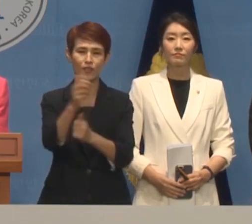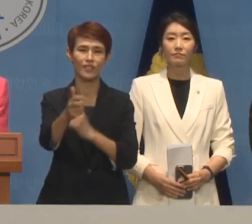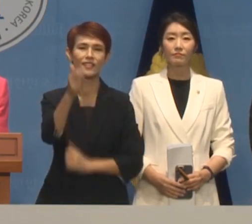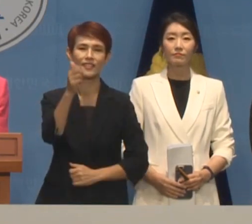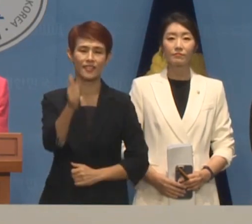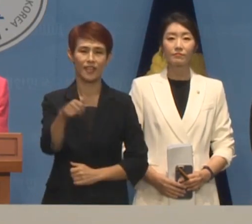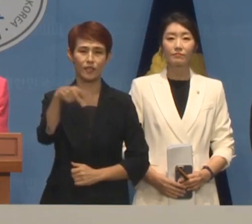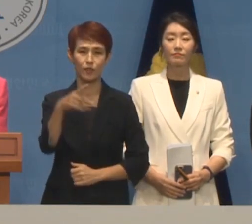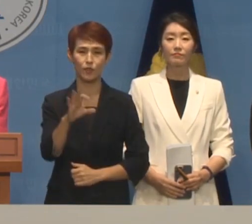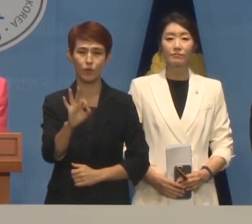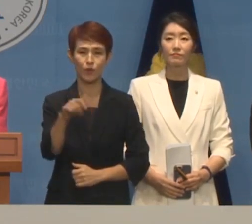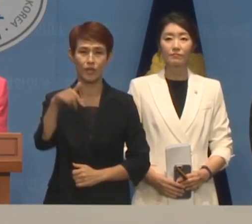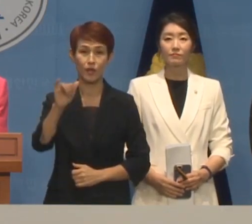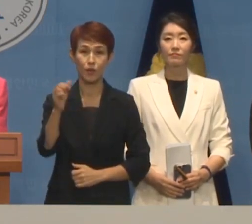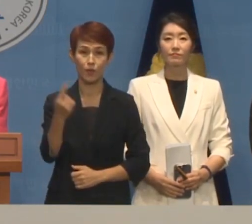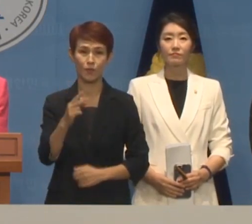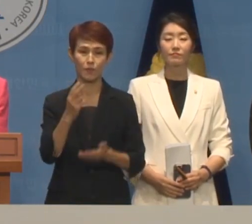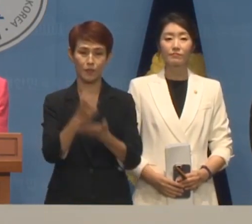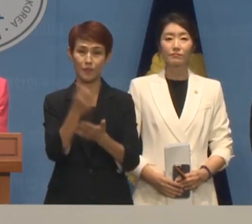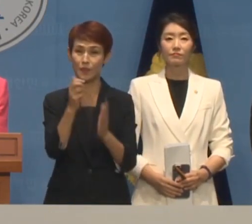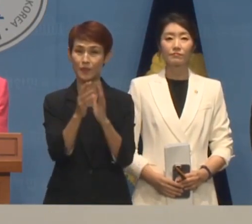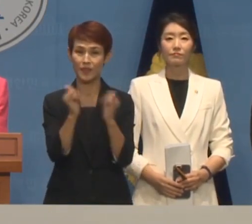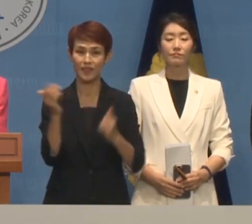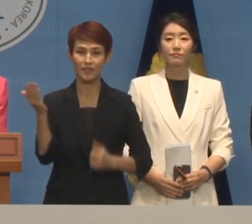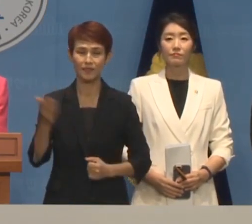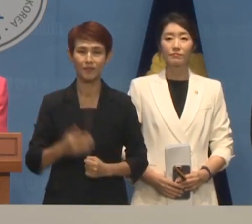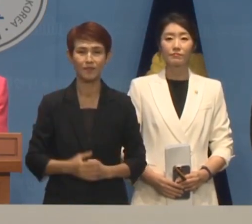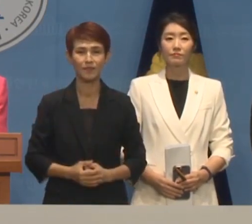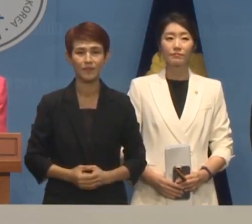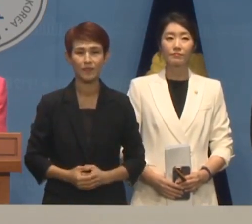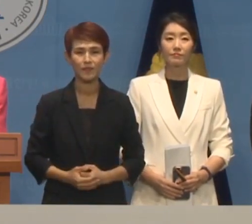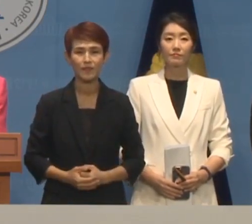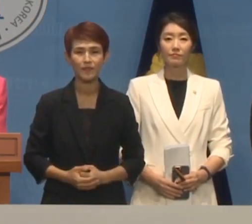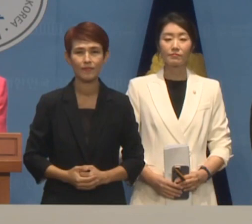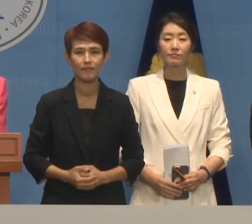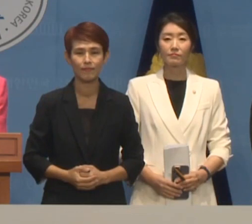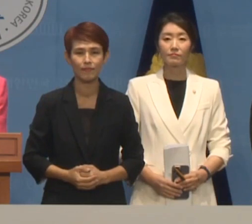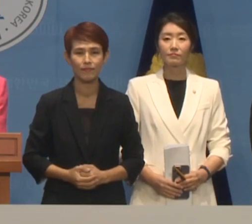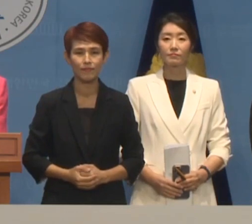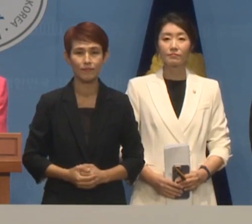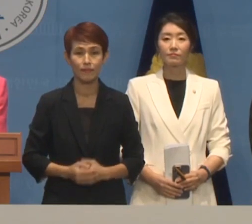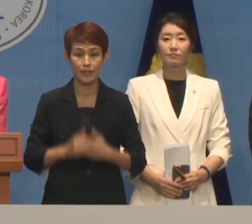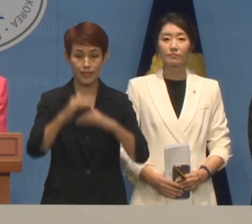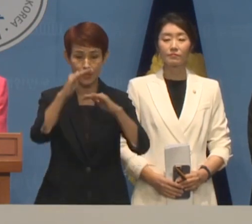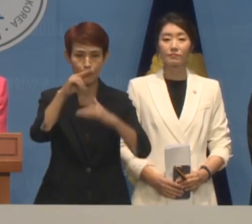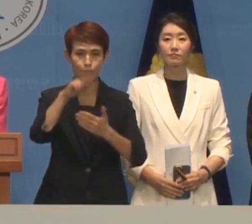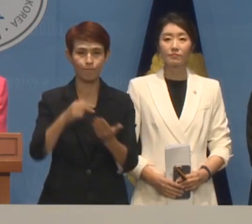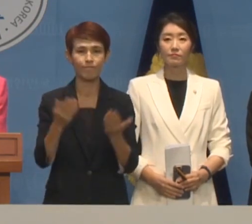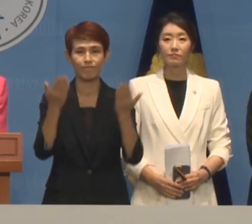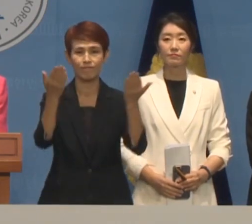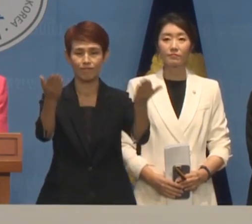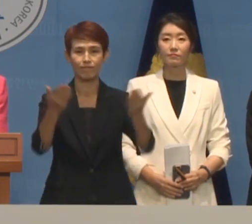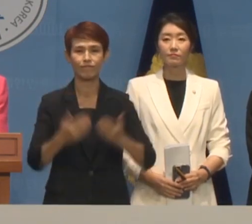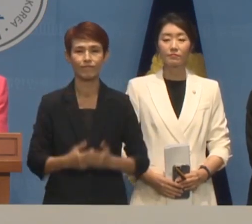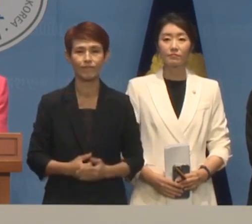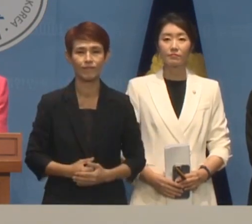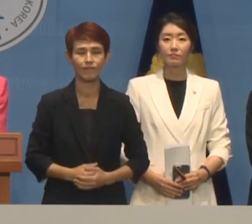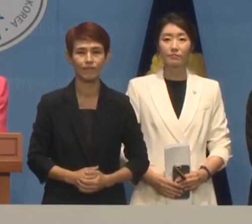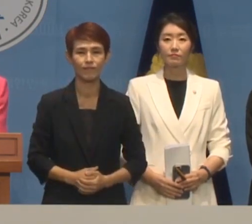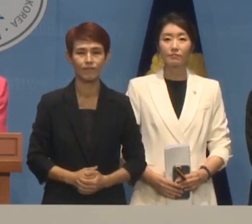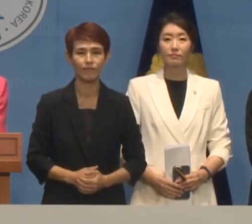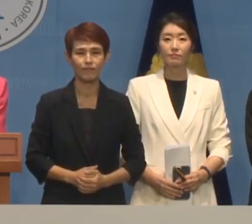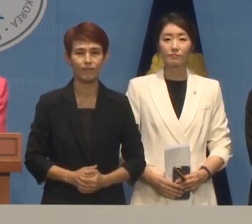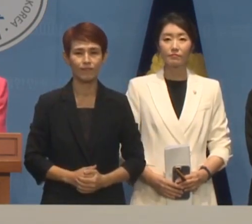송기호 변호사님도 함께해 주셨습니다. 네, 우선 기자회견문을 낭독하도록 하겠습니다.